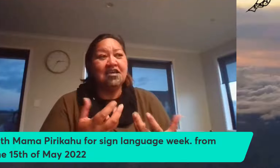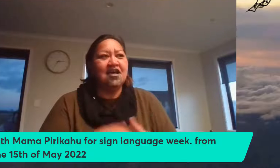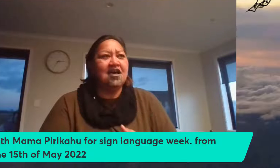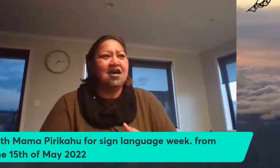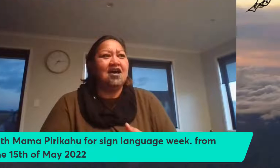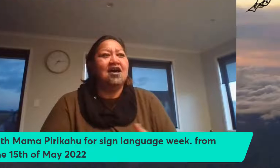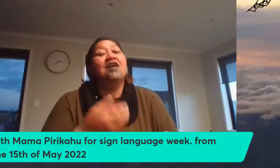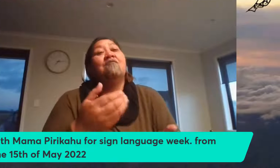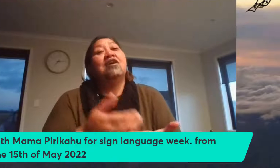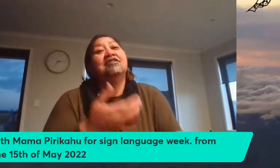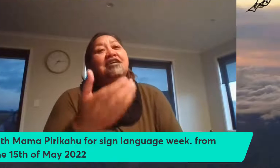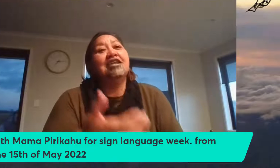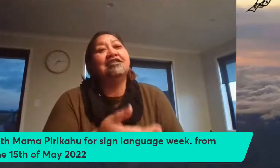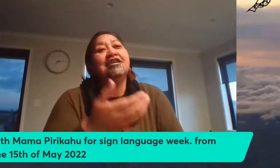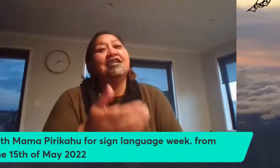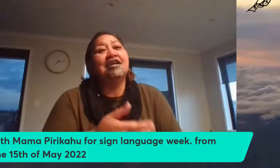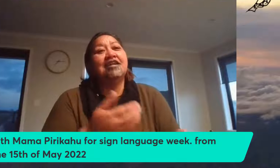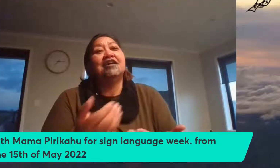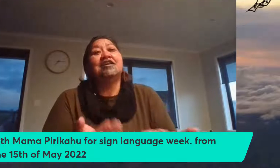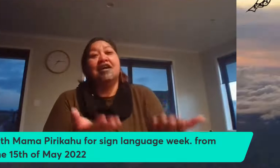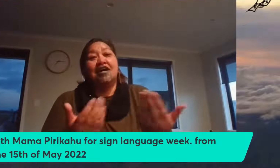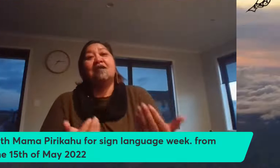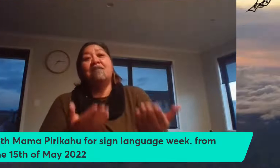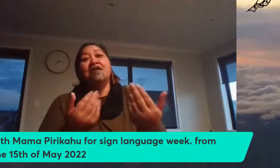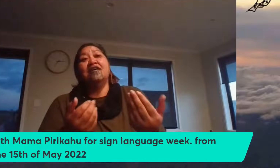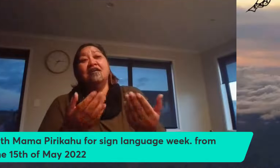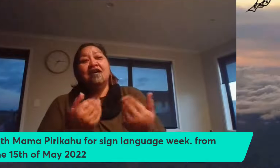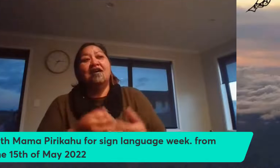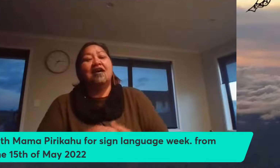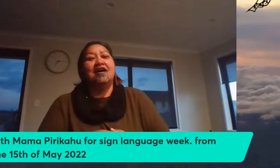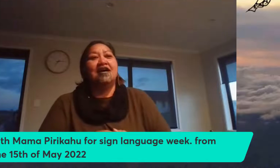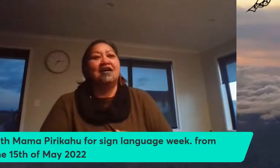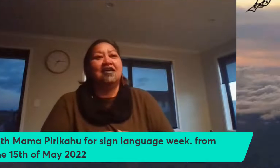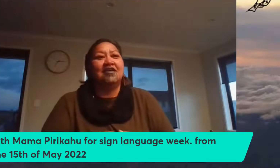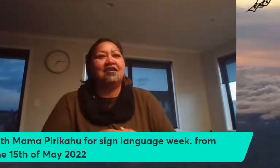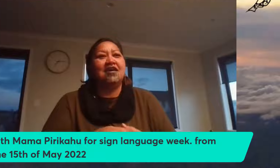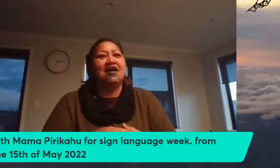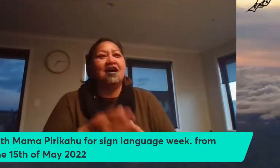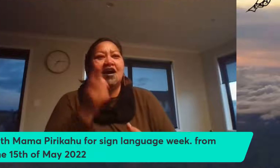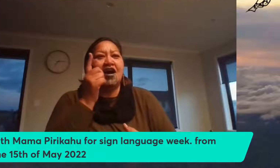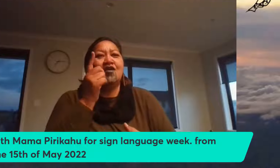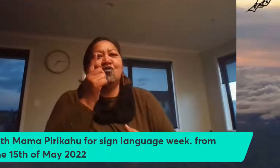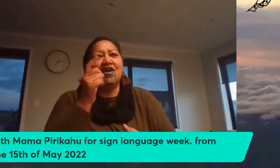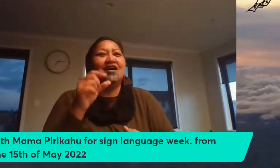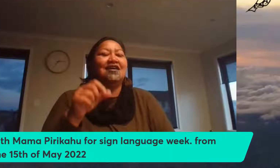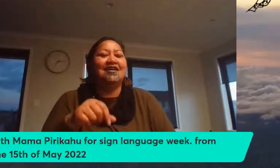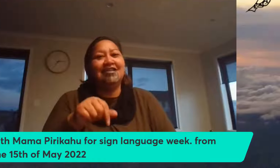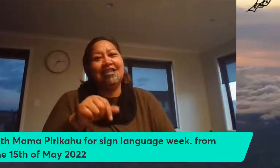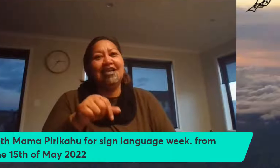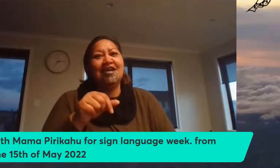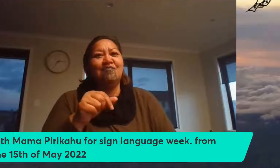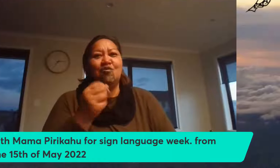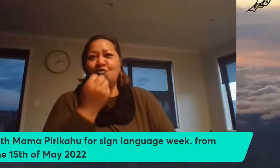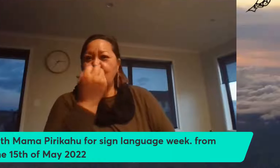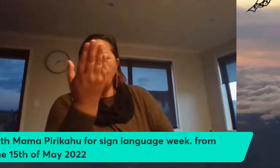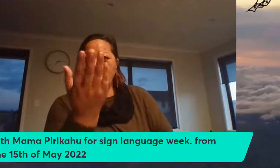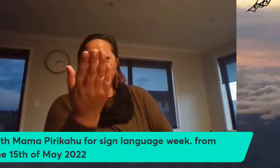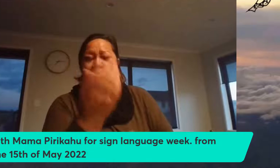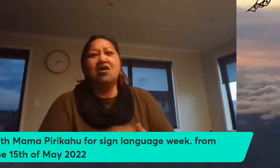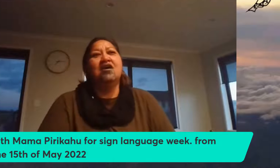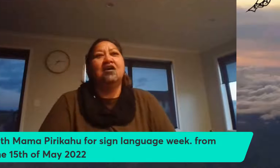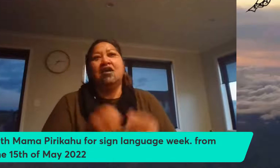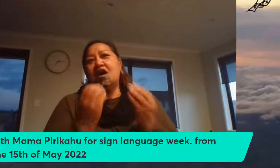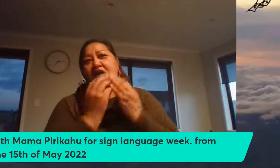kouti nei e wakatina tēnā nā kia haramai, kia ākona I tēnei momo